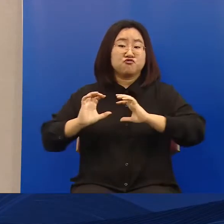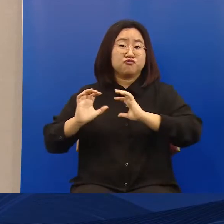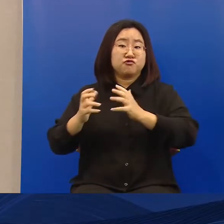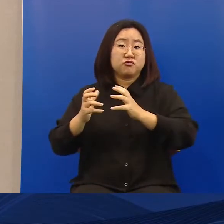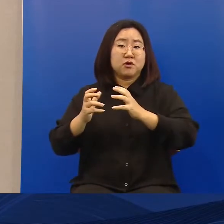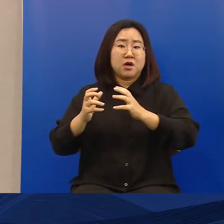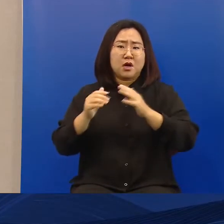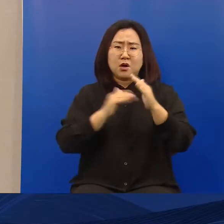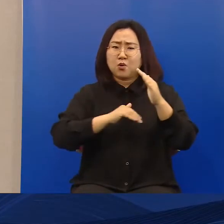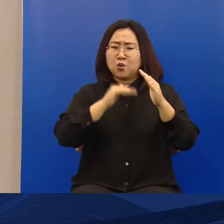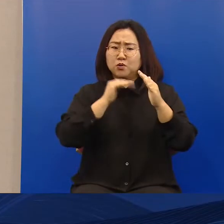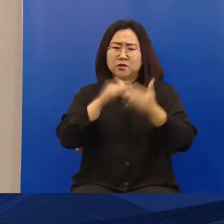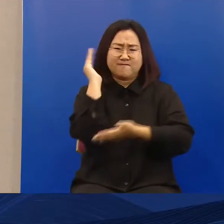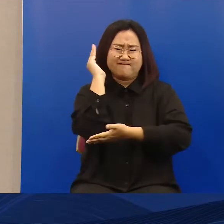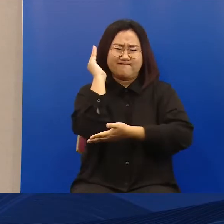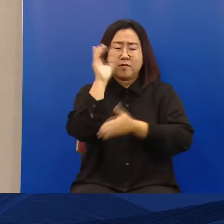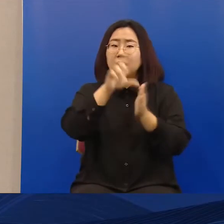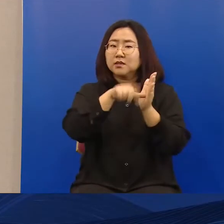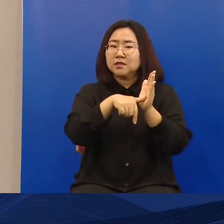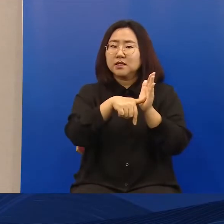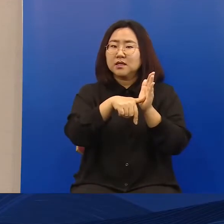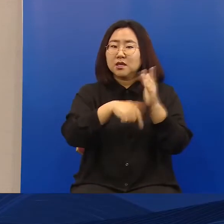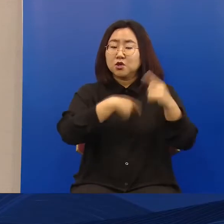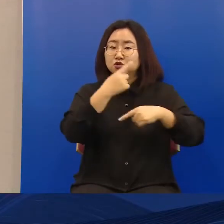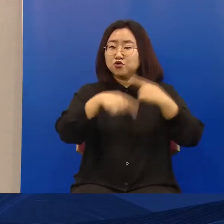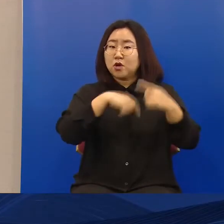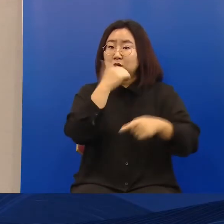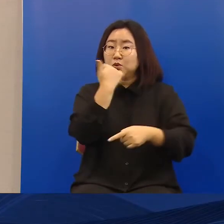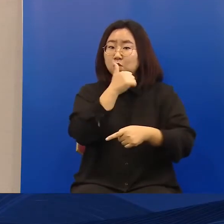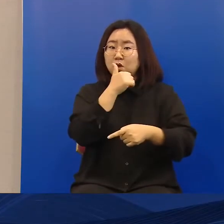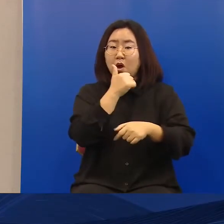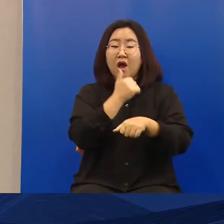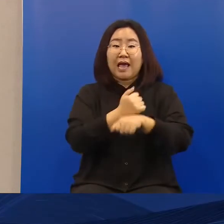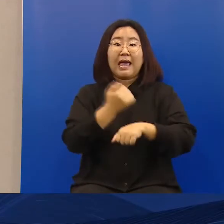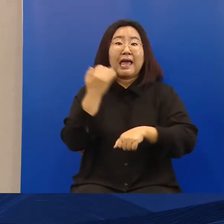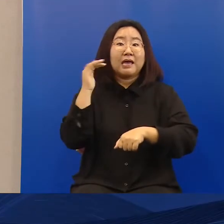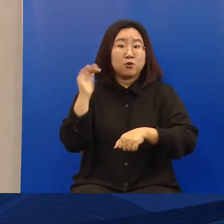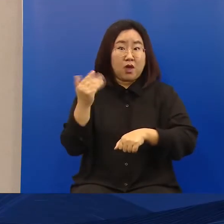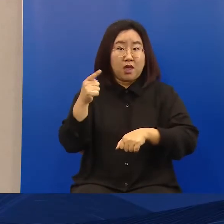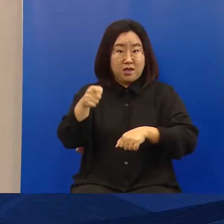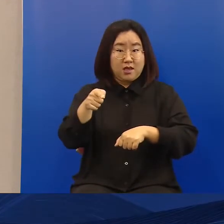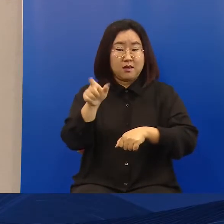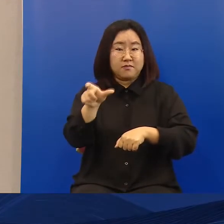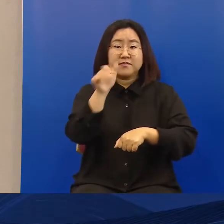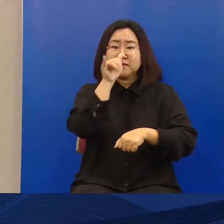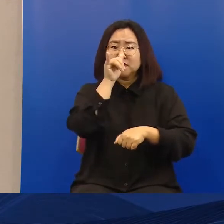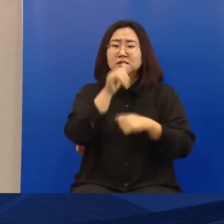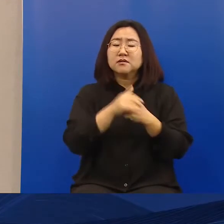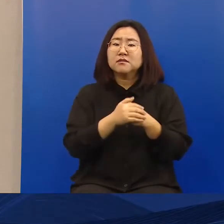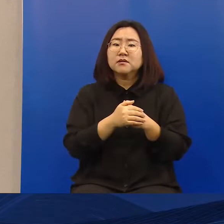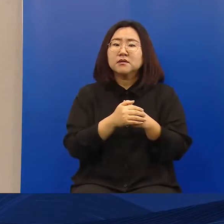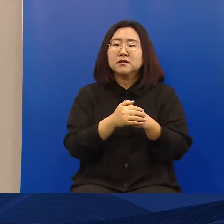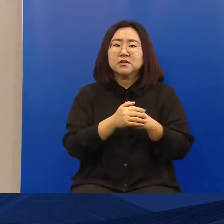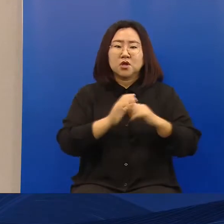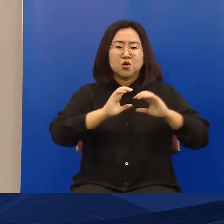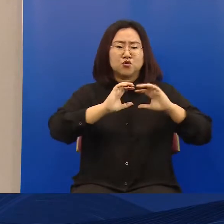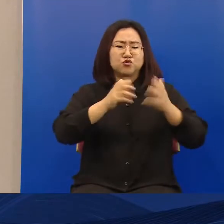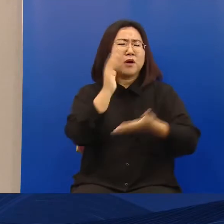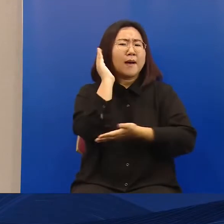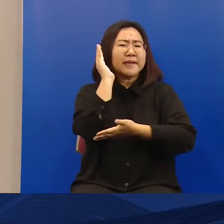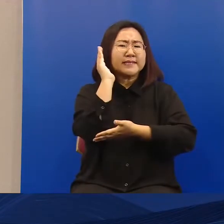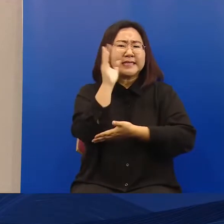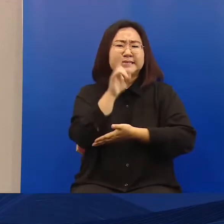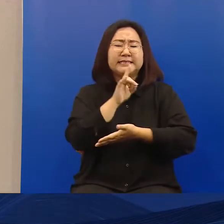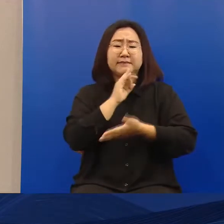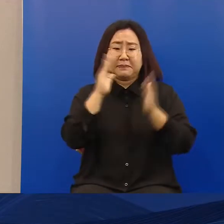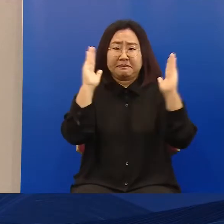국가의 공적 메시지를 전달하기 위해서는 수어 통역을 해야 한다, 이렇게는 되어 있어요. 근데 여기는 국가적 메시지